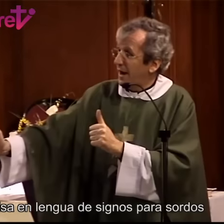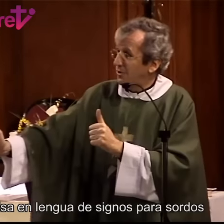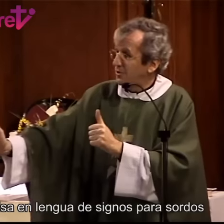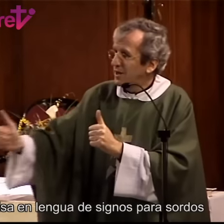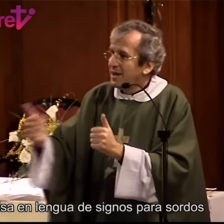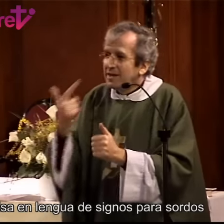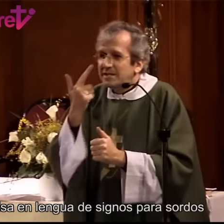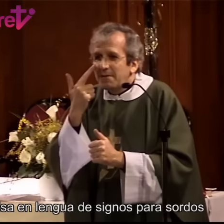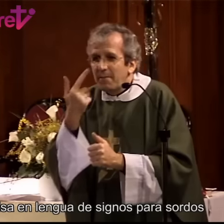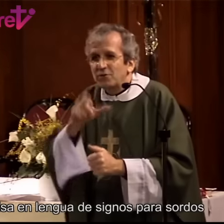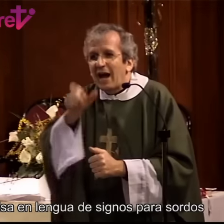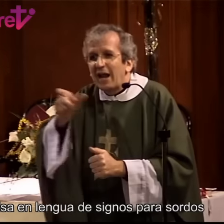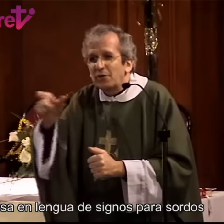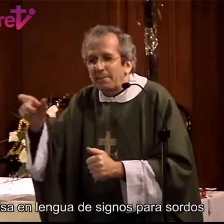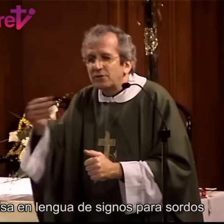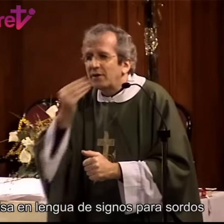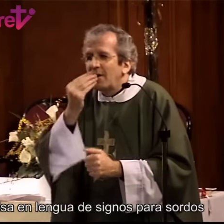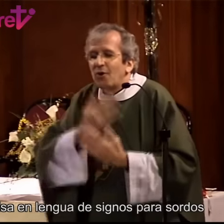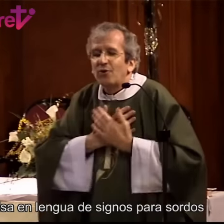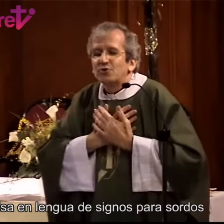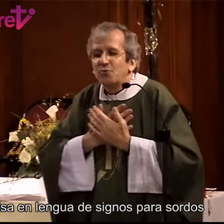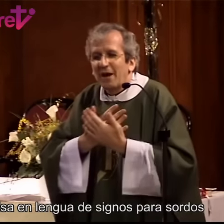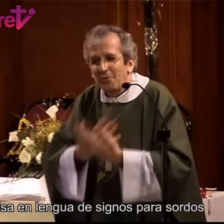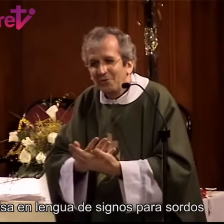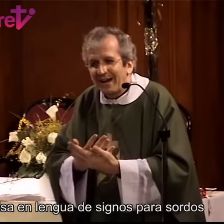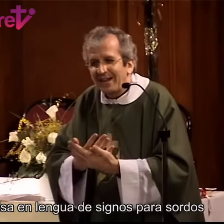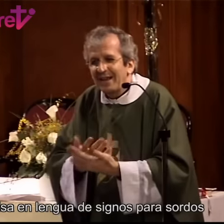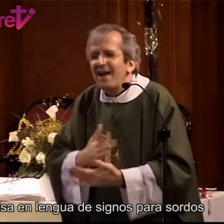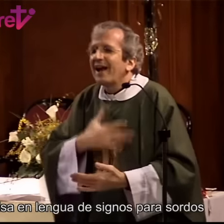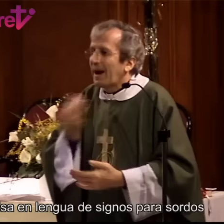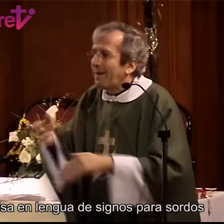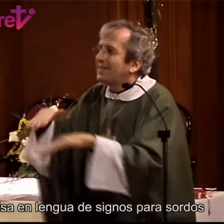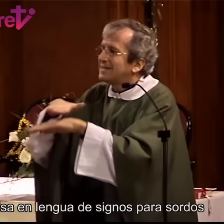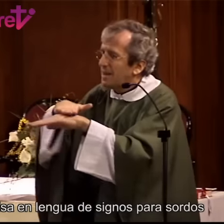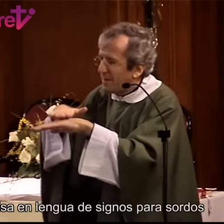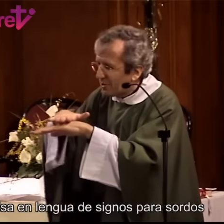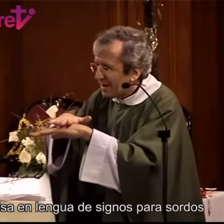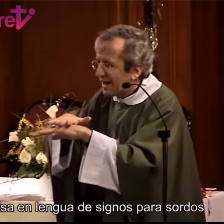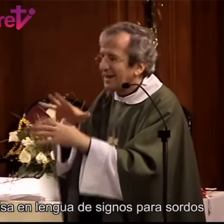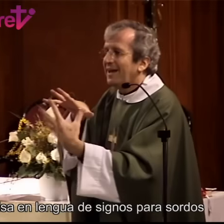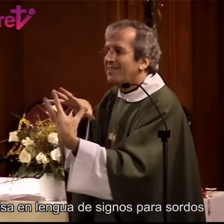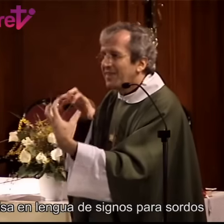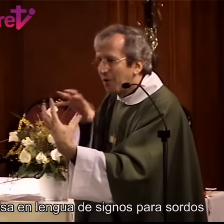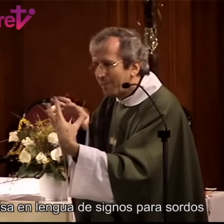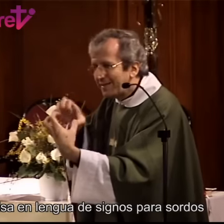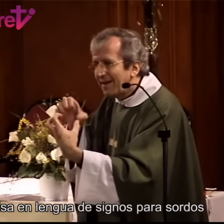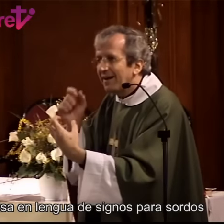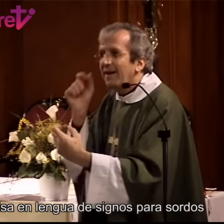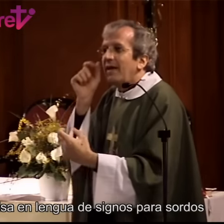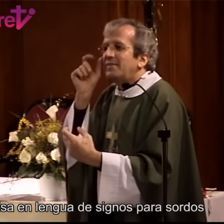separándonos. Si vemos a la otra persona con su buena voluntad, capaces de perdonarle, de comprenderle, de